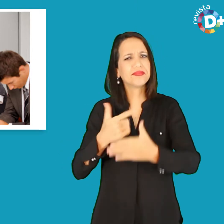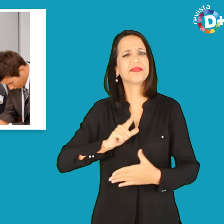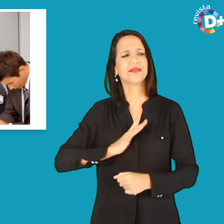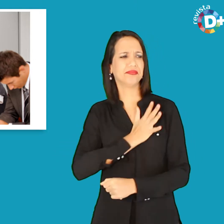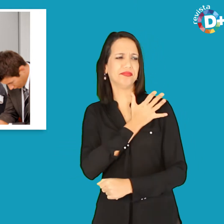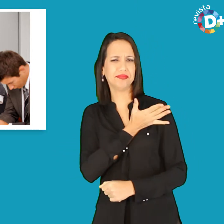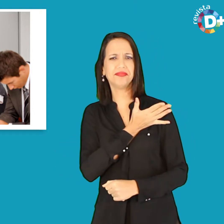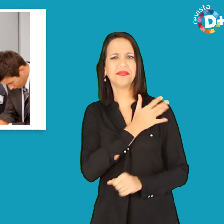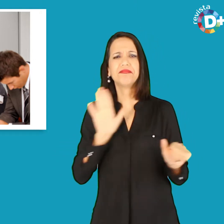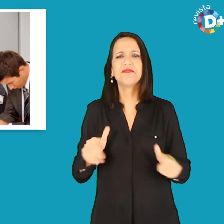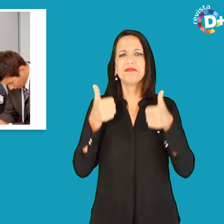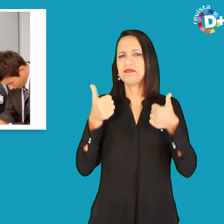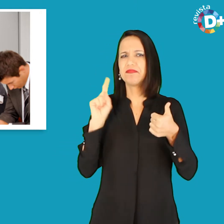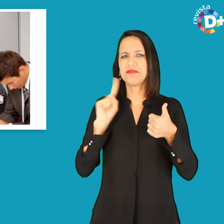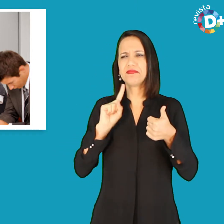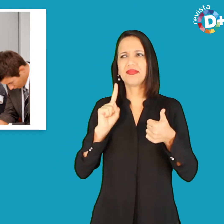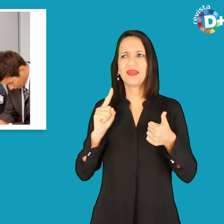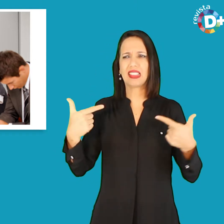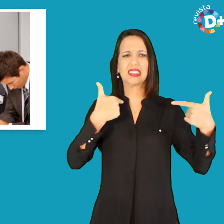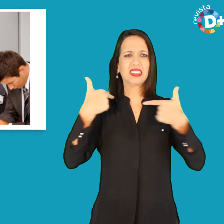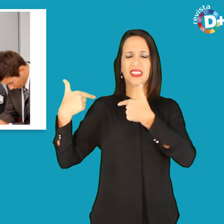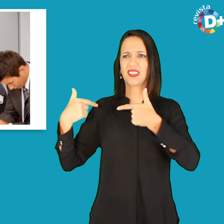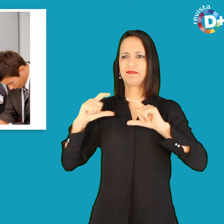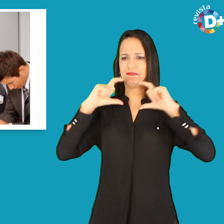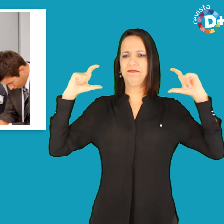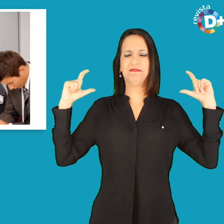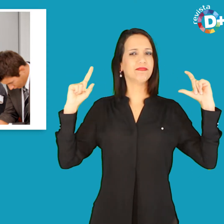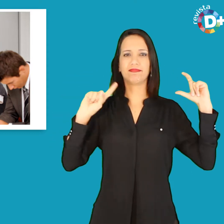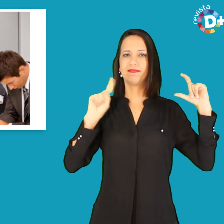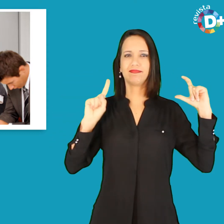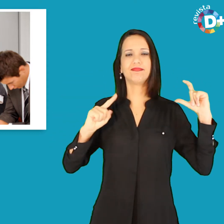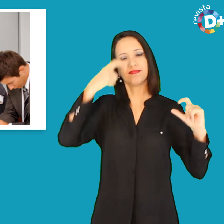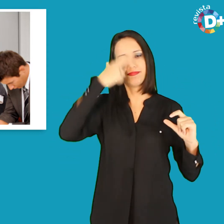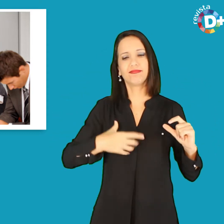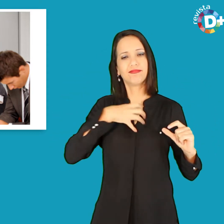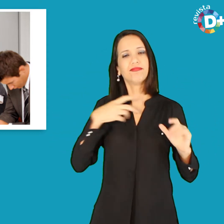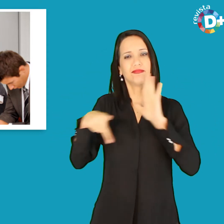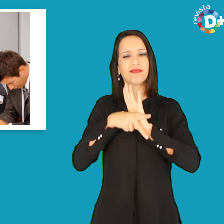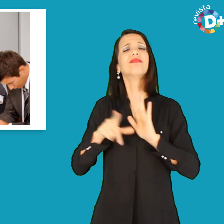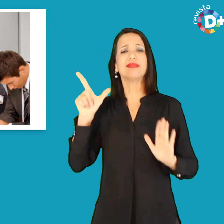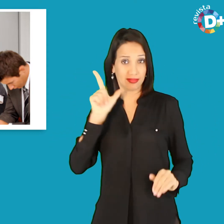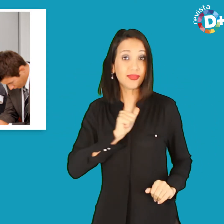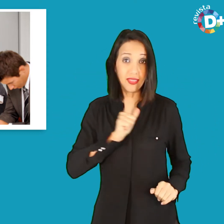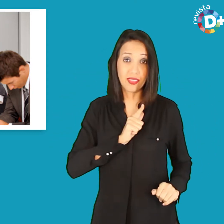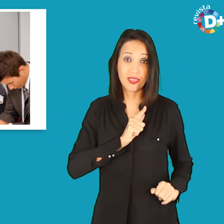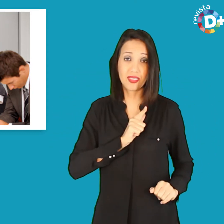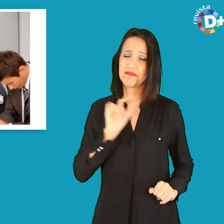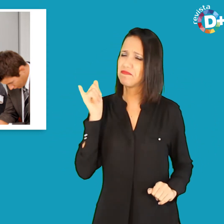discriminação. Melhor que não me coloquem em rótulos. Para mim, é uma característica extra. Tenho. Vou ficar triste? Não